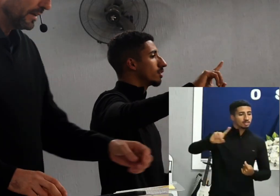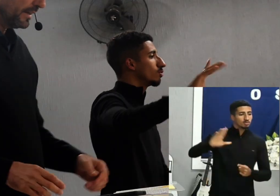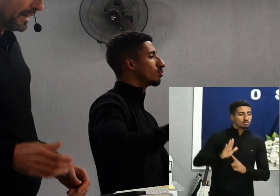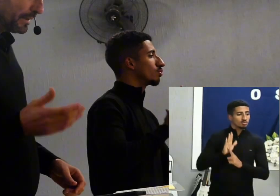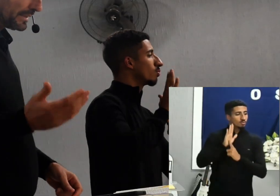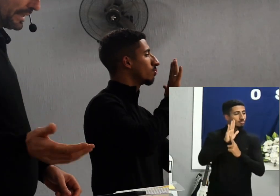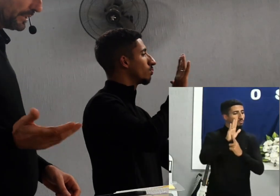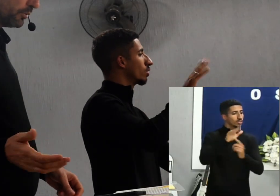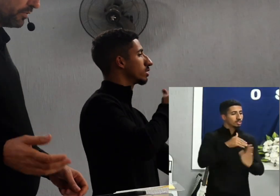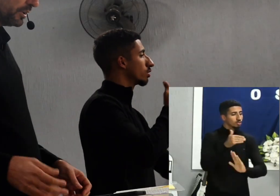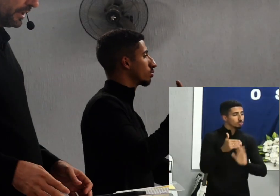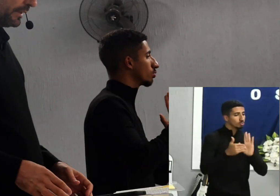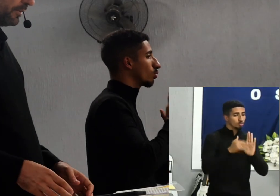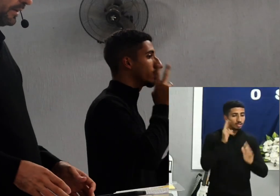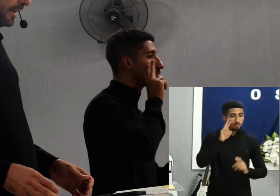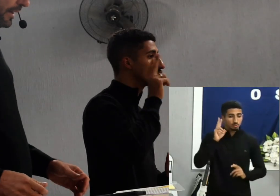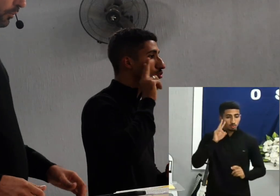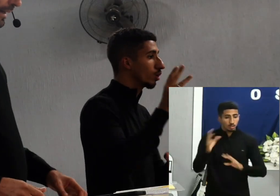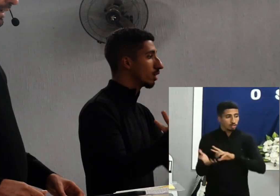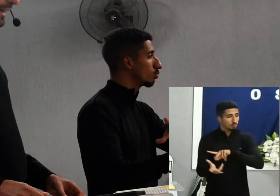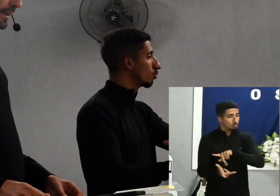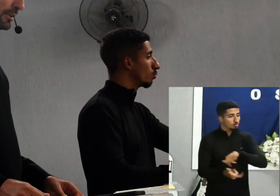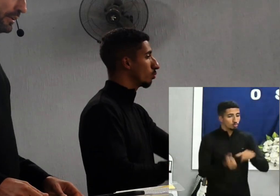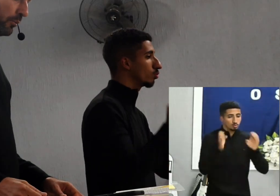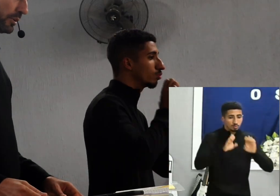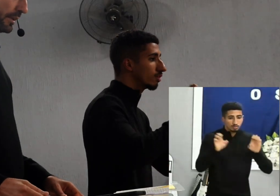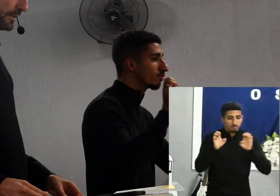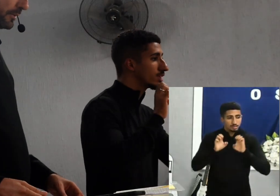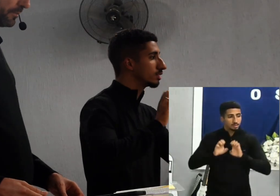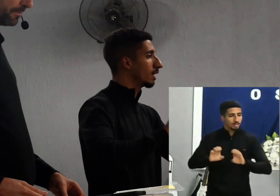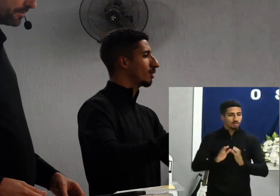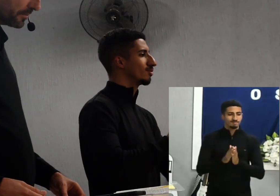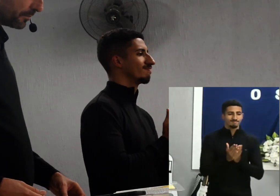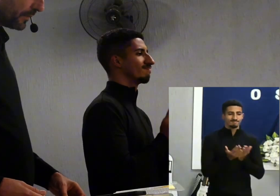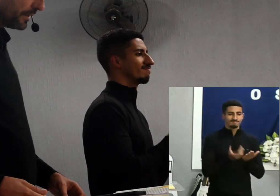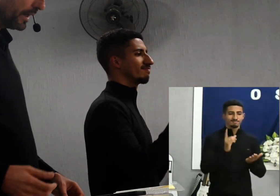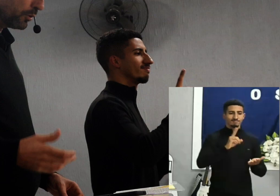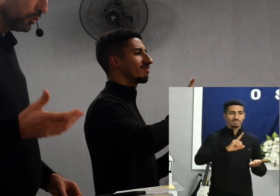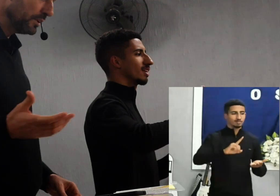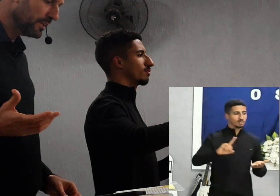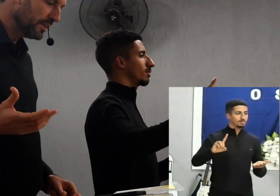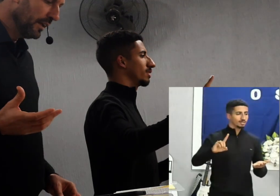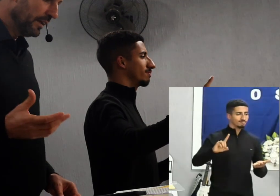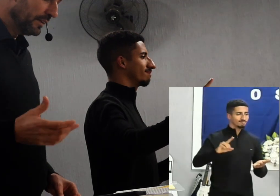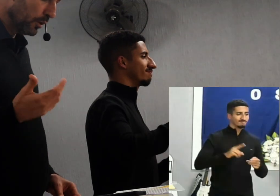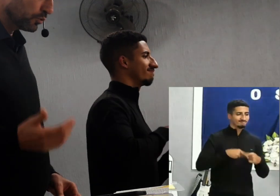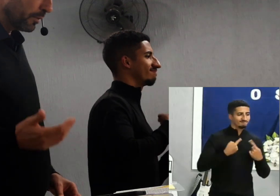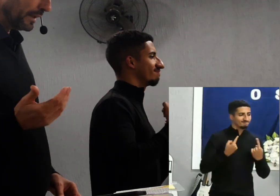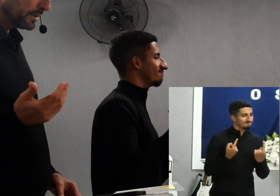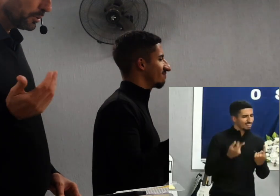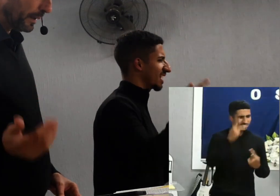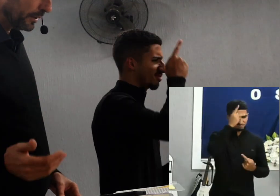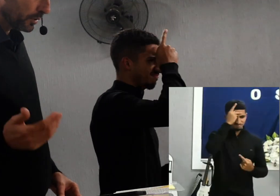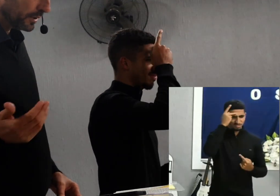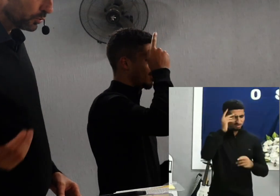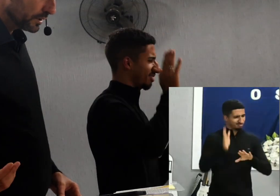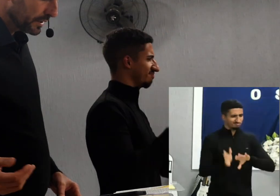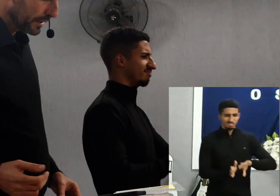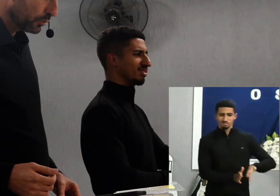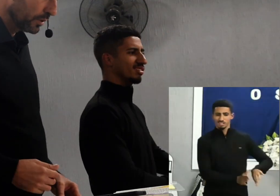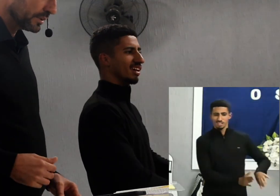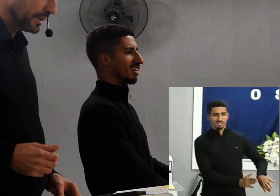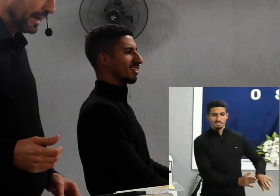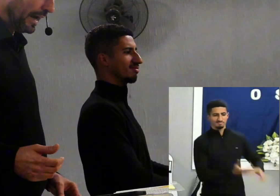superioridade. E a mensagem do Evangelho é uma grande demonstração. Na cruz, Deus foi mais esperto que as